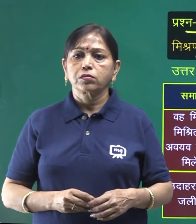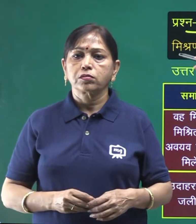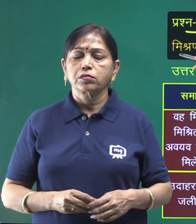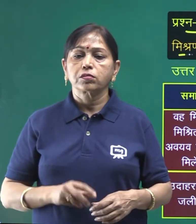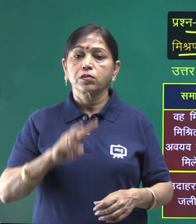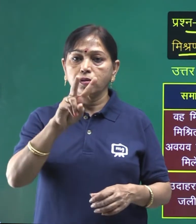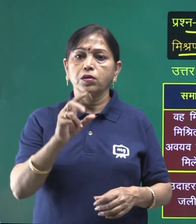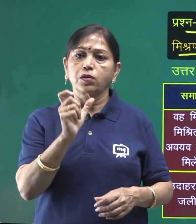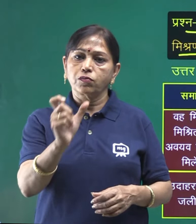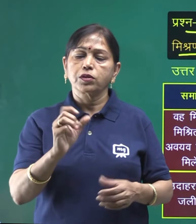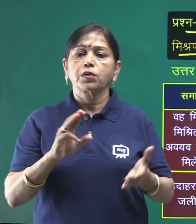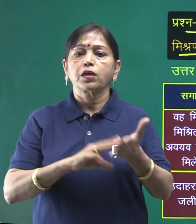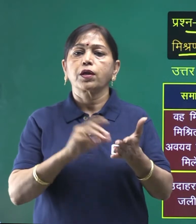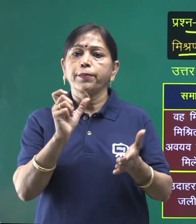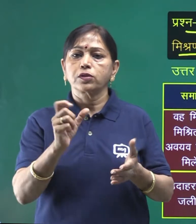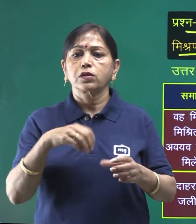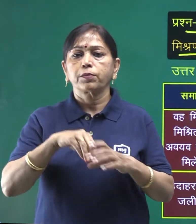विषमांगी मिश्रण में